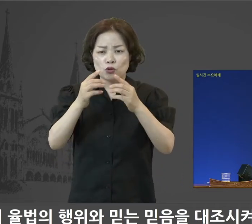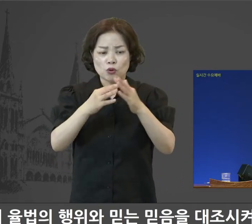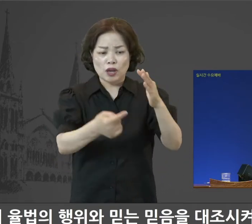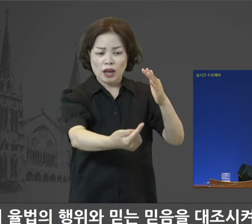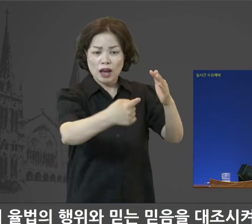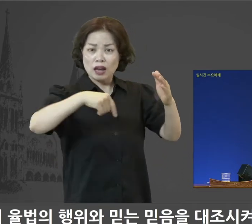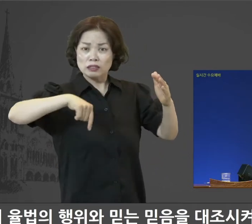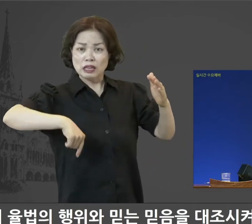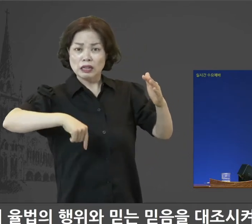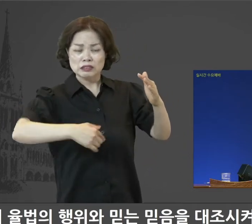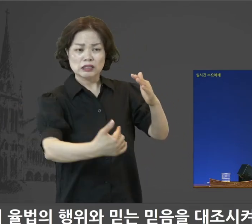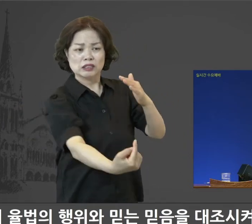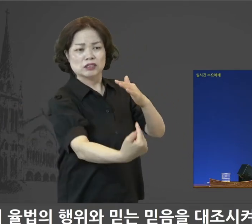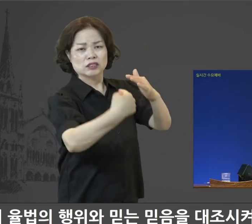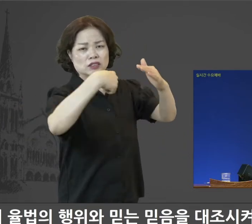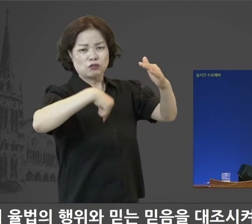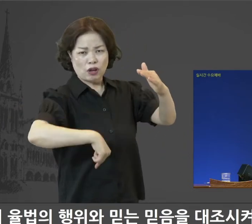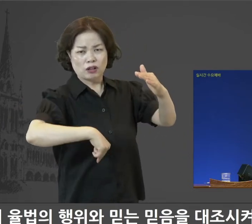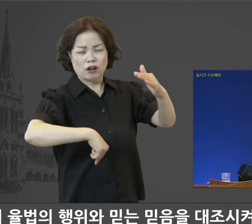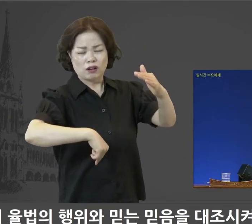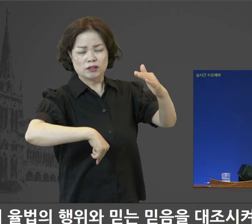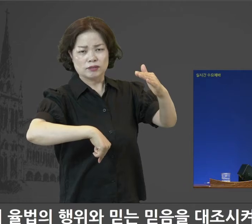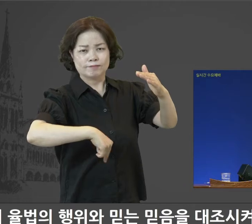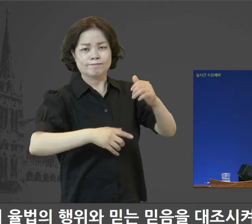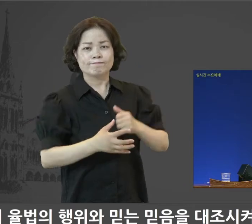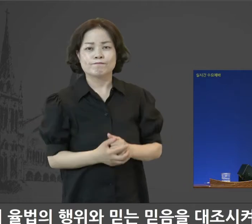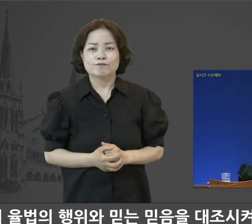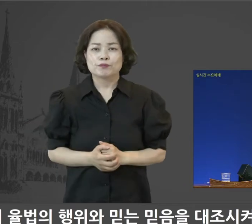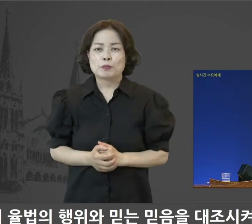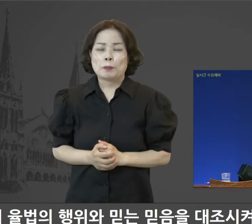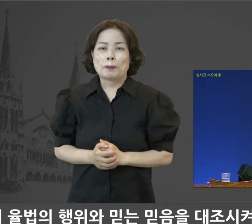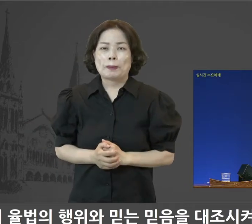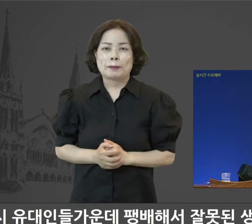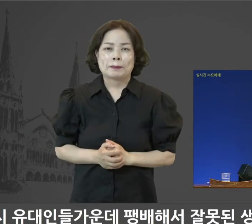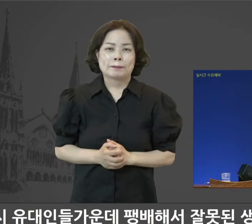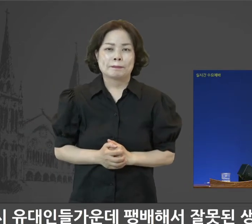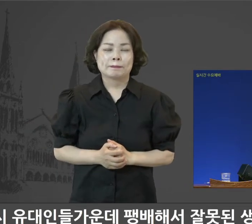안에도 침투했기 때문에 그런 것이 아닐까요?